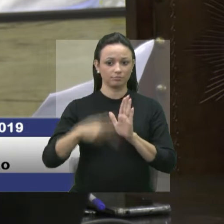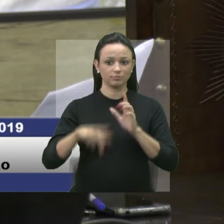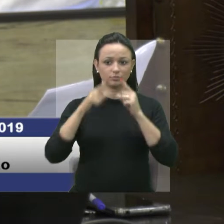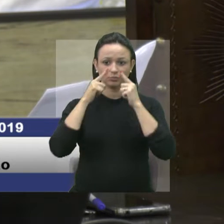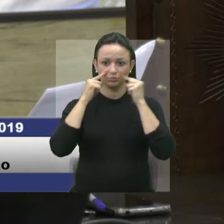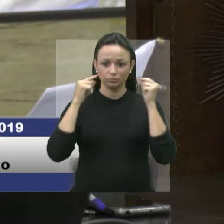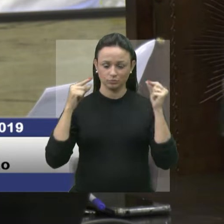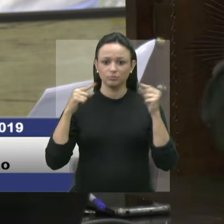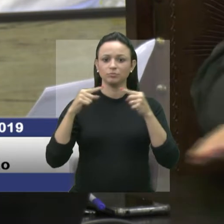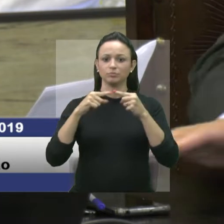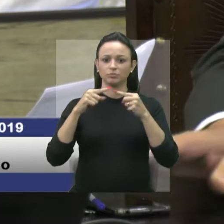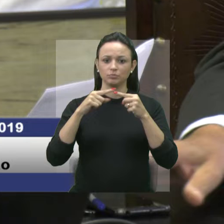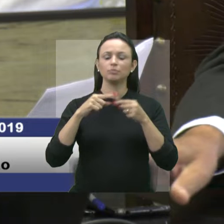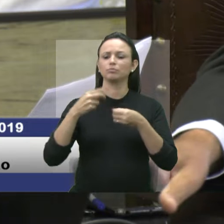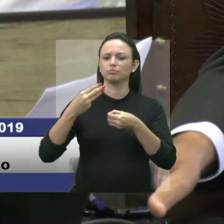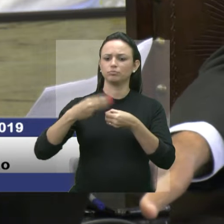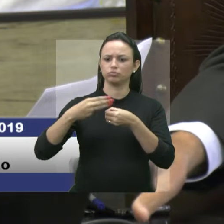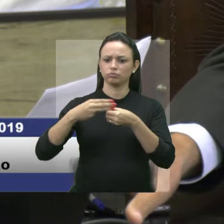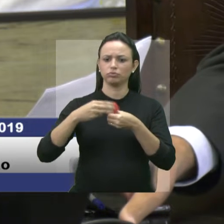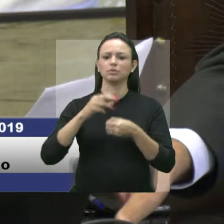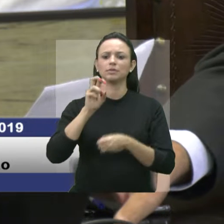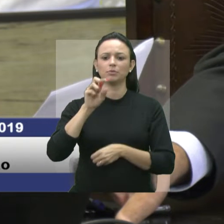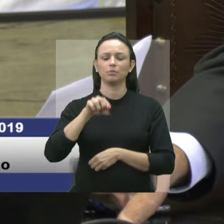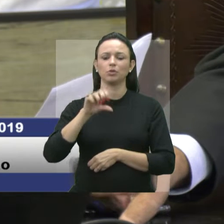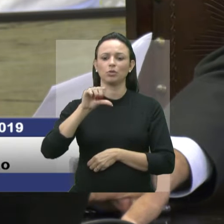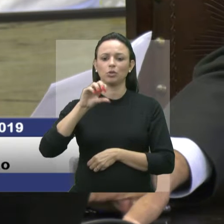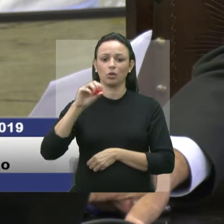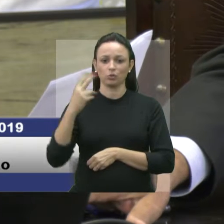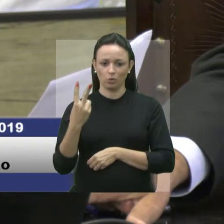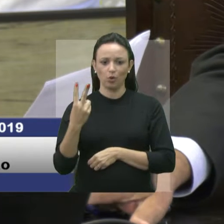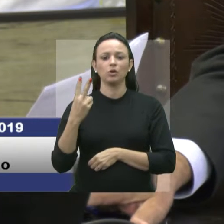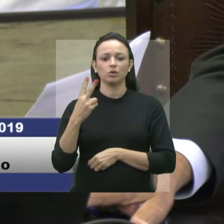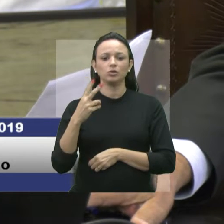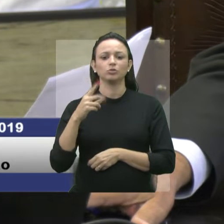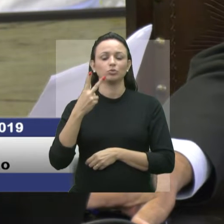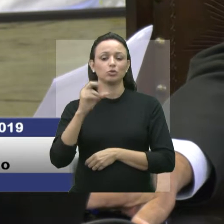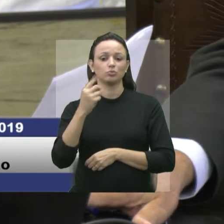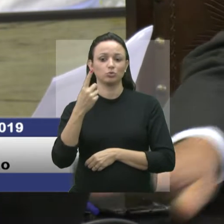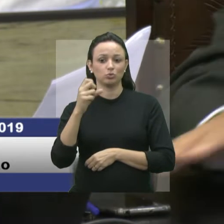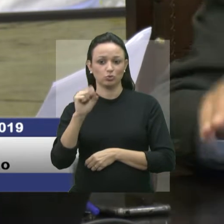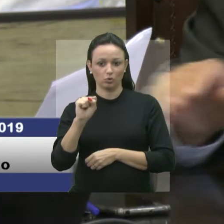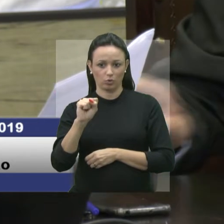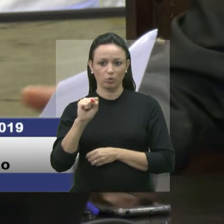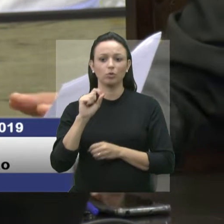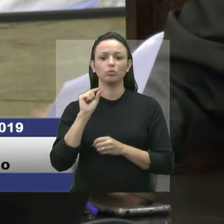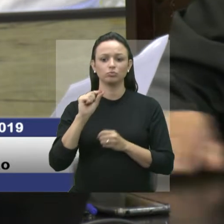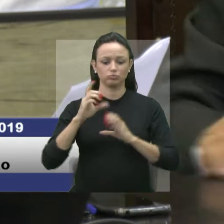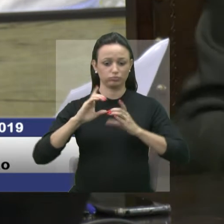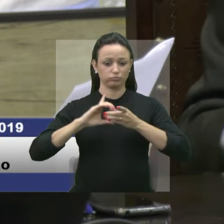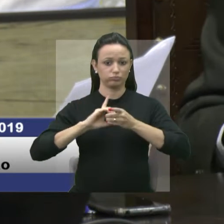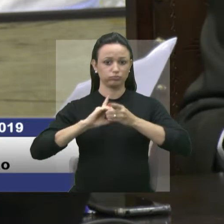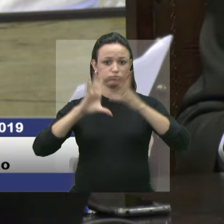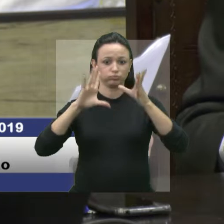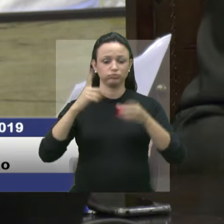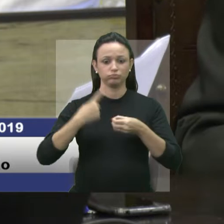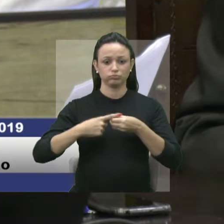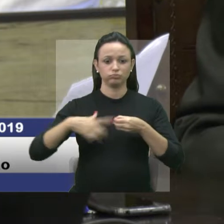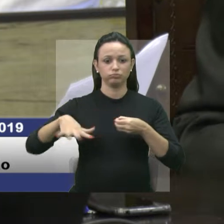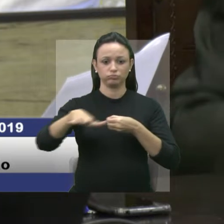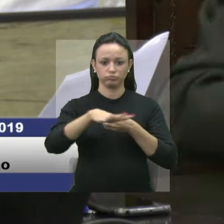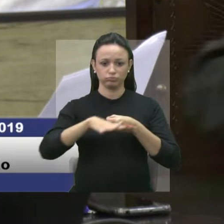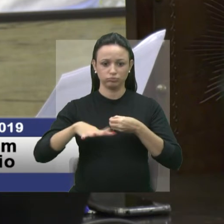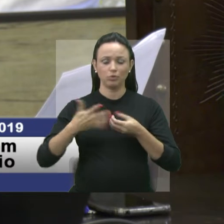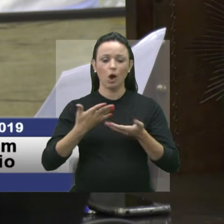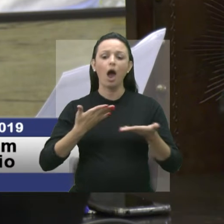Lei Municipal número 5192 de 2018 e garantindo a gestão democrática da cidade, vamos dar início à